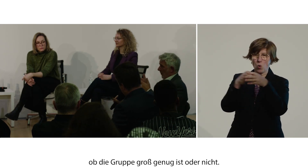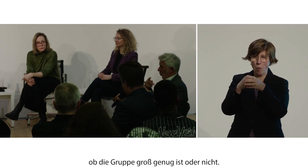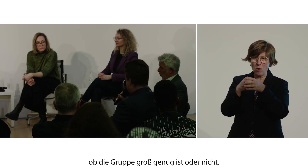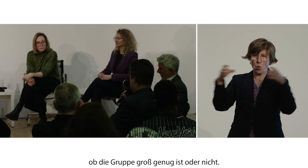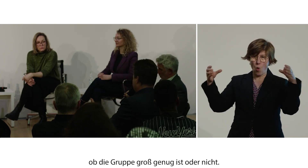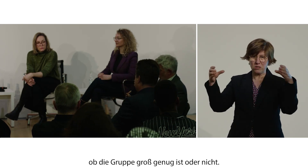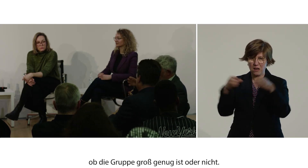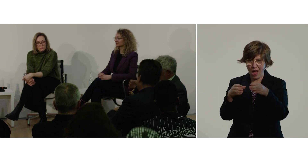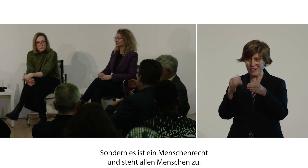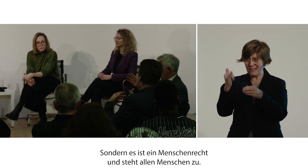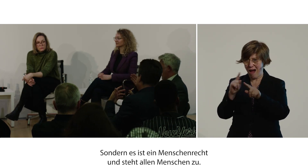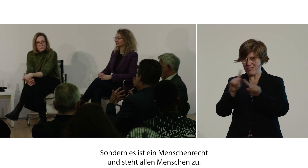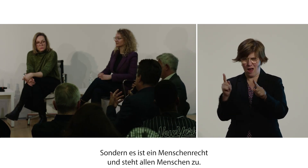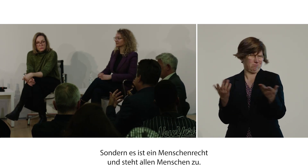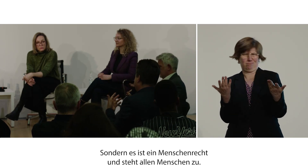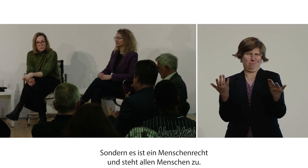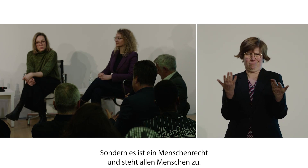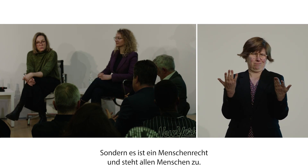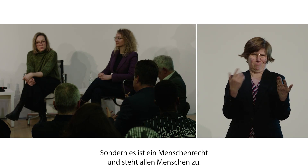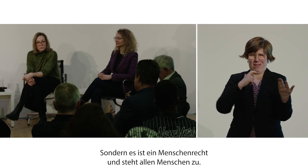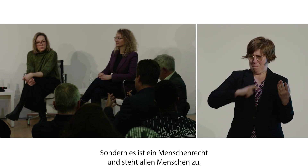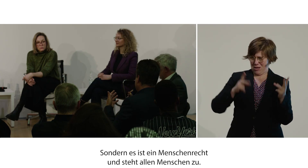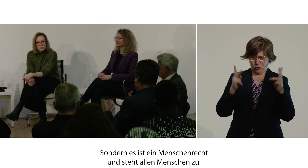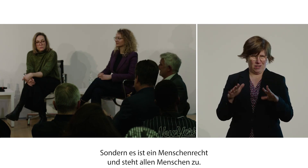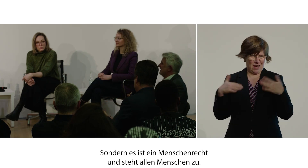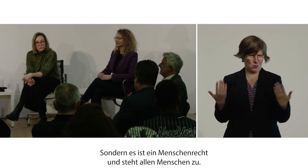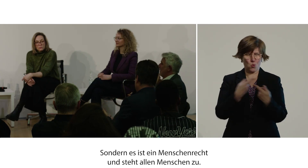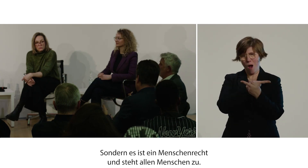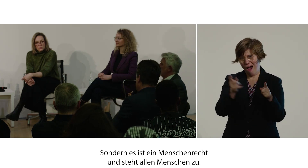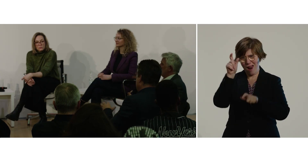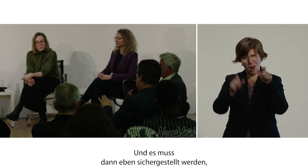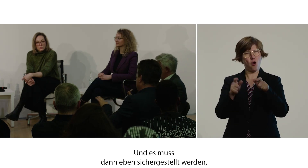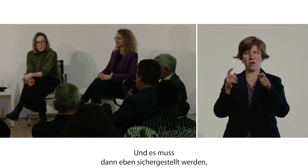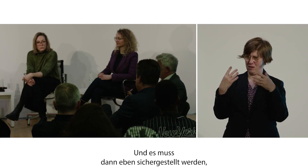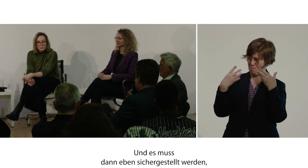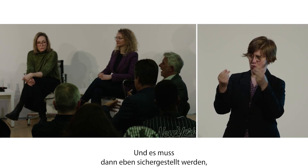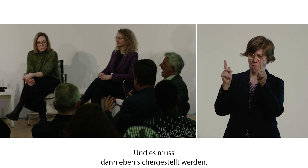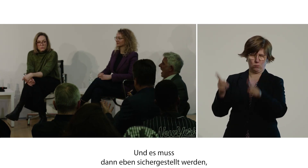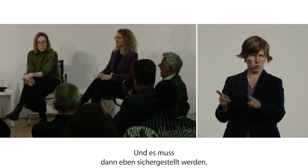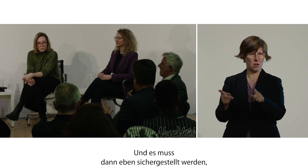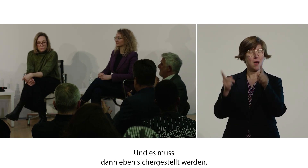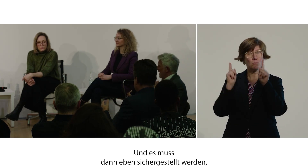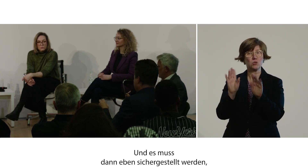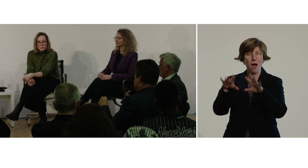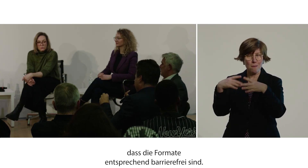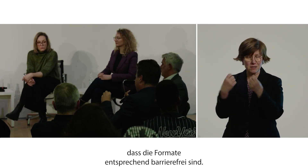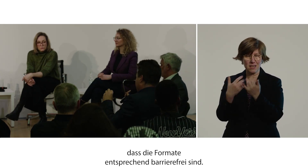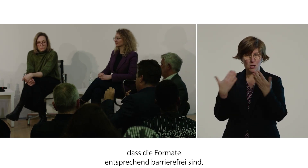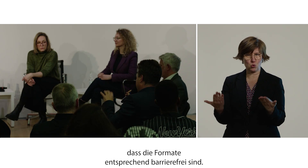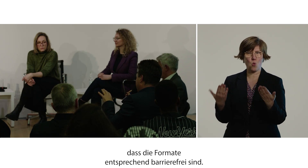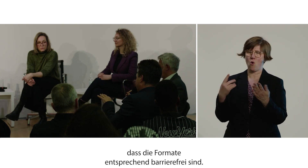groß genug ist oder nicht, sondern es ist ein Menschenrecht und es steht allen Menschen zu. Und es muss dann eben sichergestellt werden,